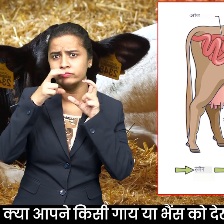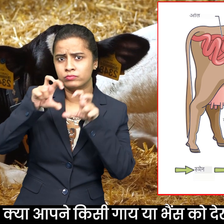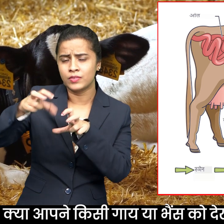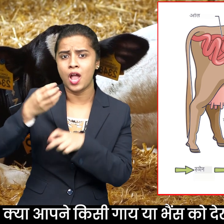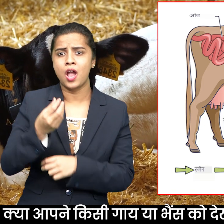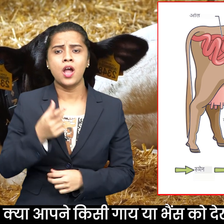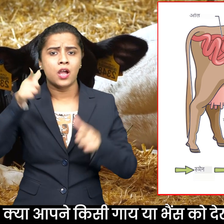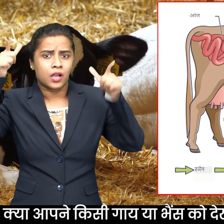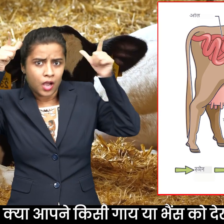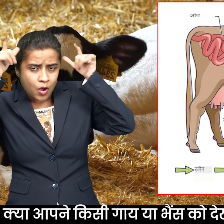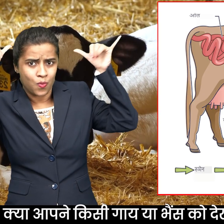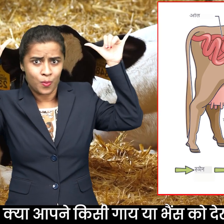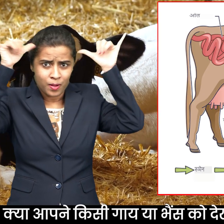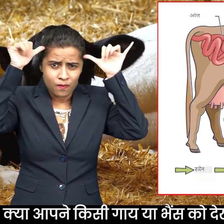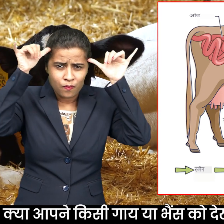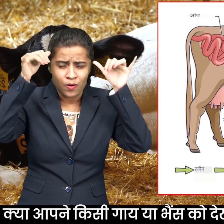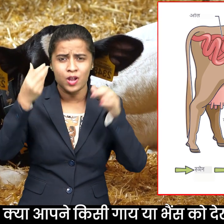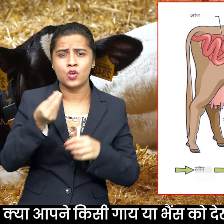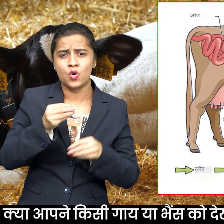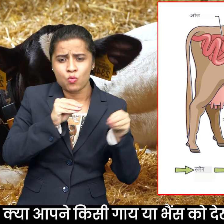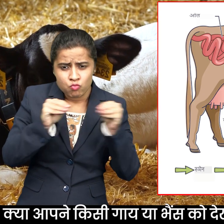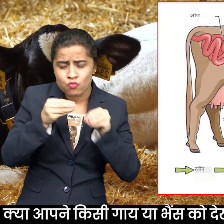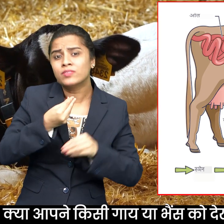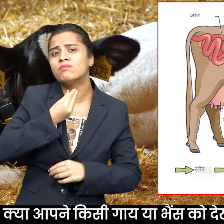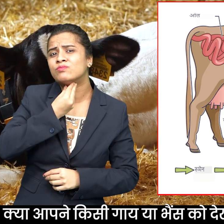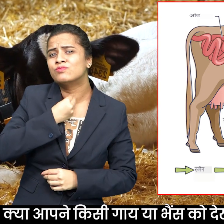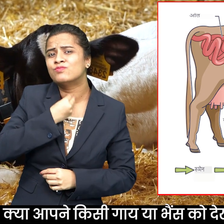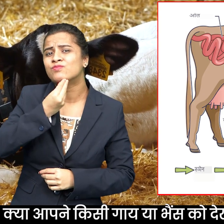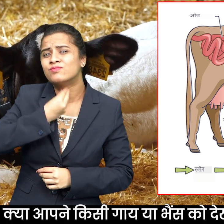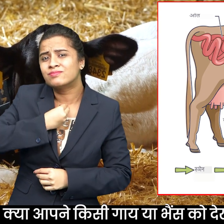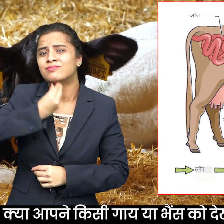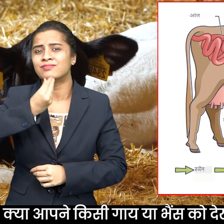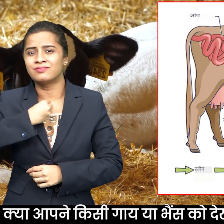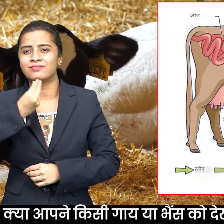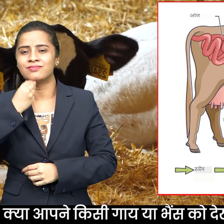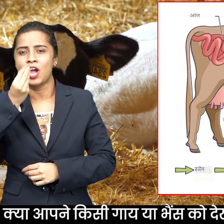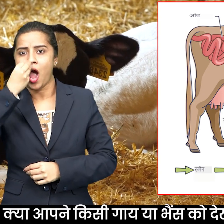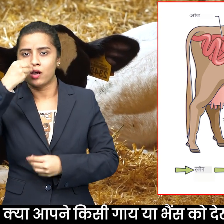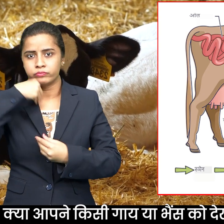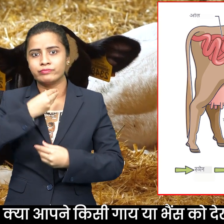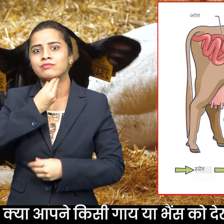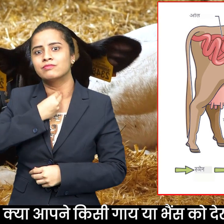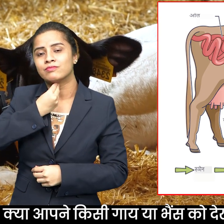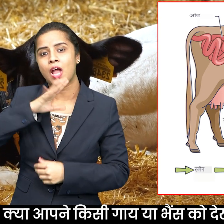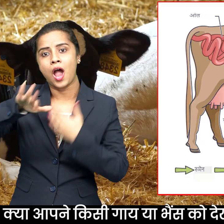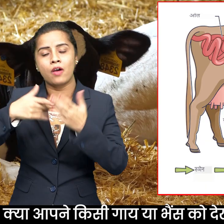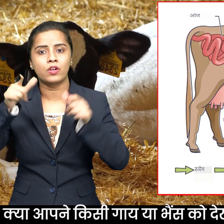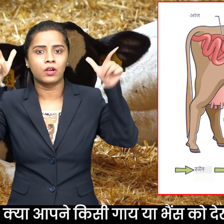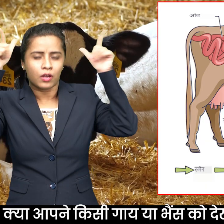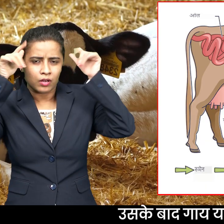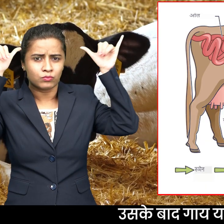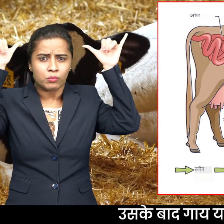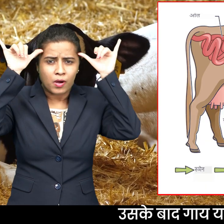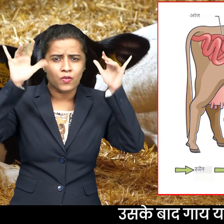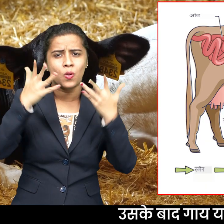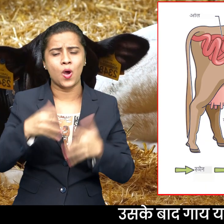आपने किसी गाय या भैंस को देखा है जिसके कुछ उसके गले से मुंह तक जा रहा